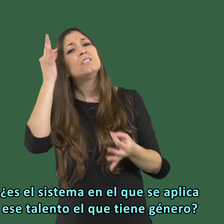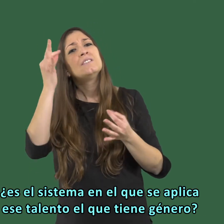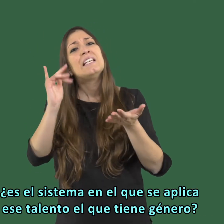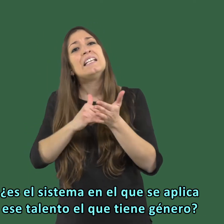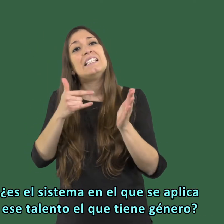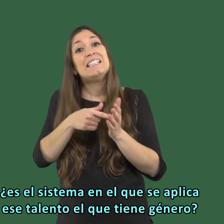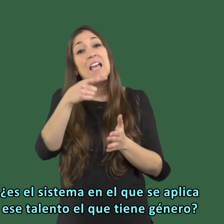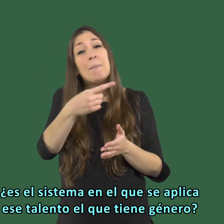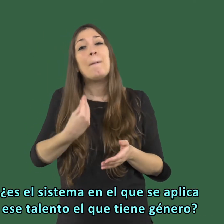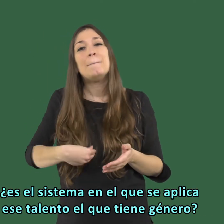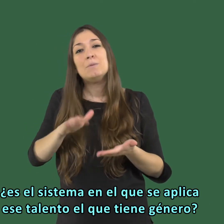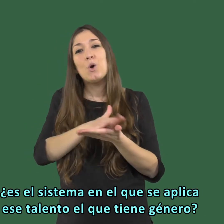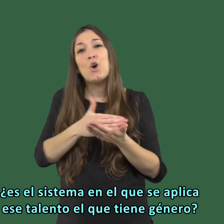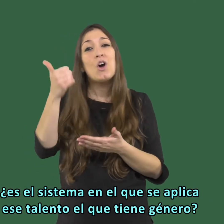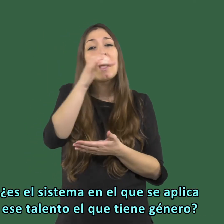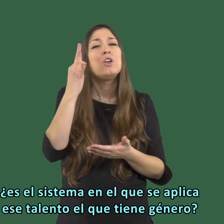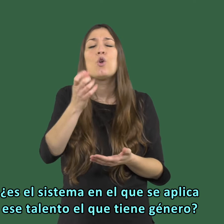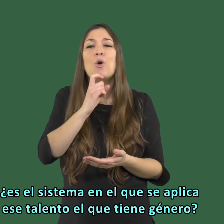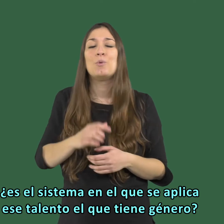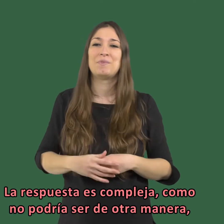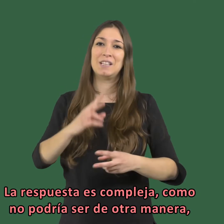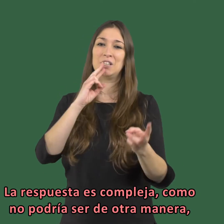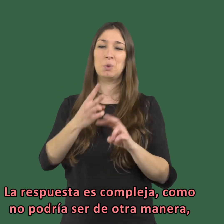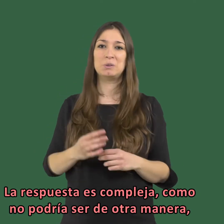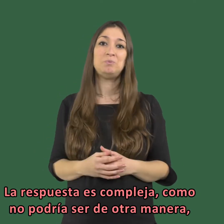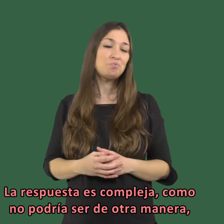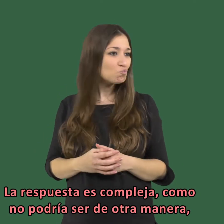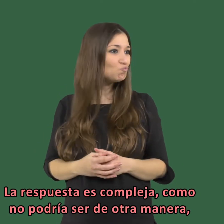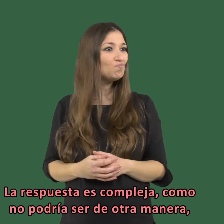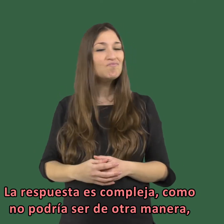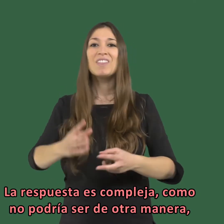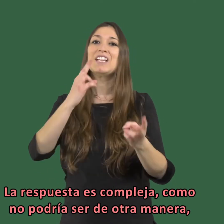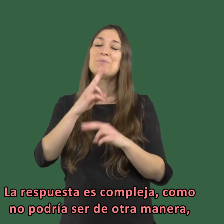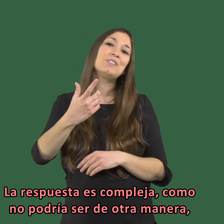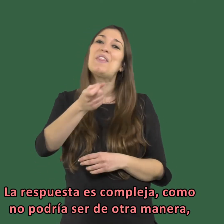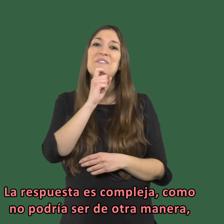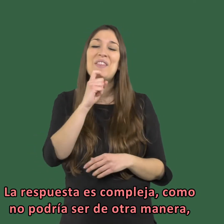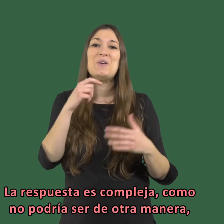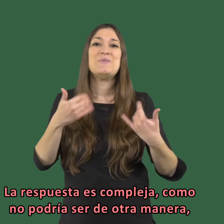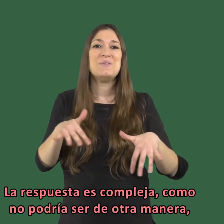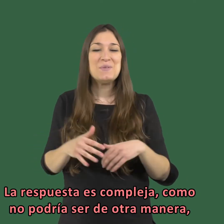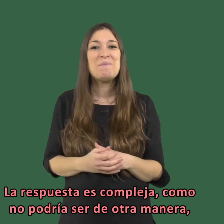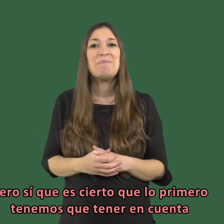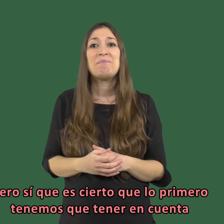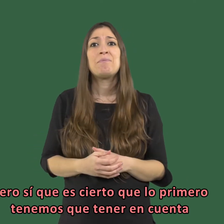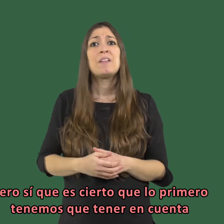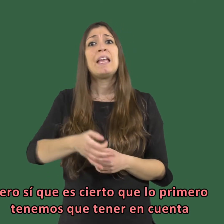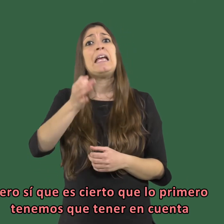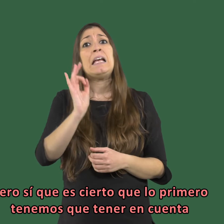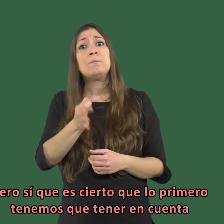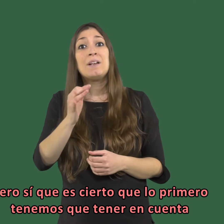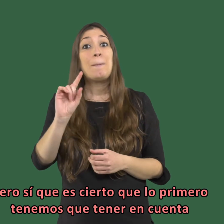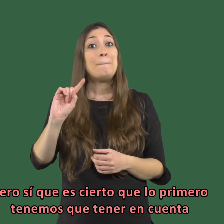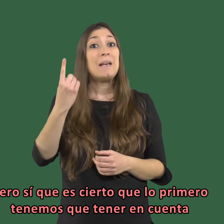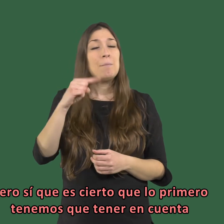es el sistema en el que se aplica ese talento el que tiene género? Pues la respuesta es compleja, como no podría ser de otra manera, pero sí que es